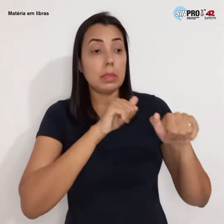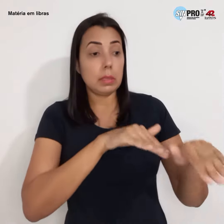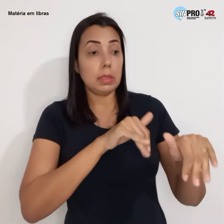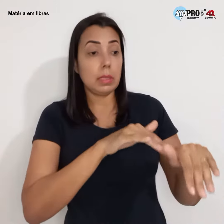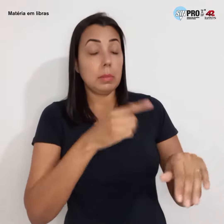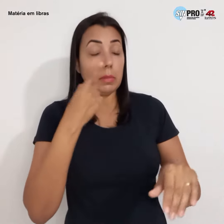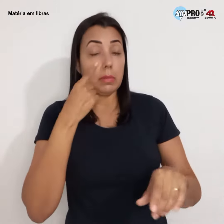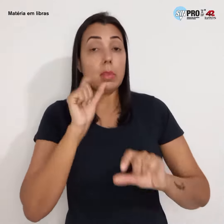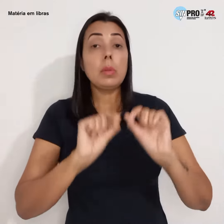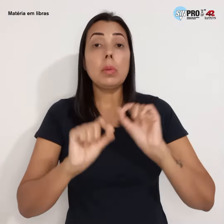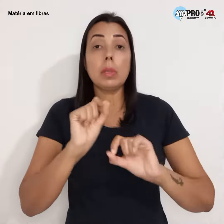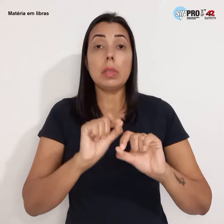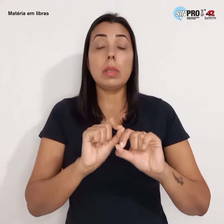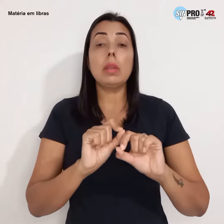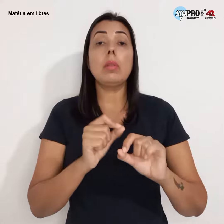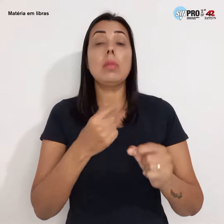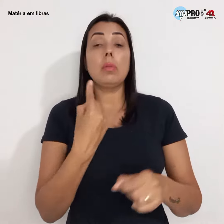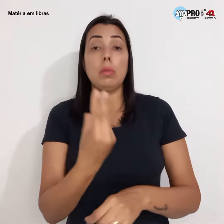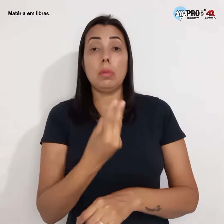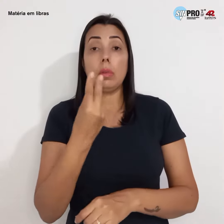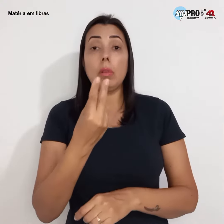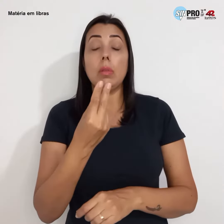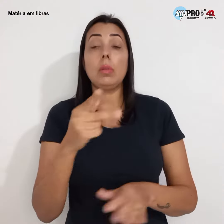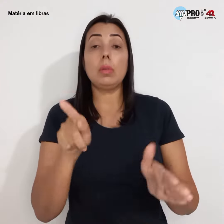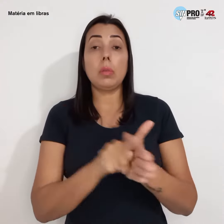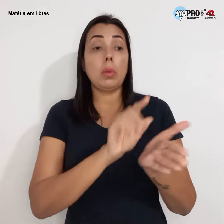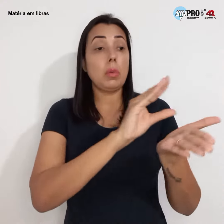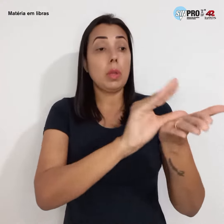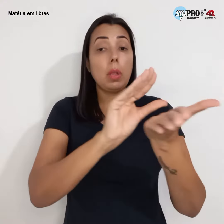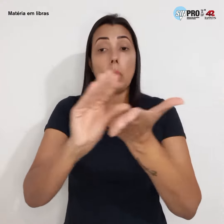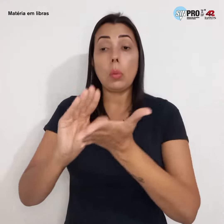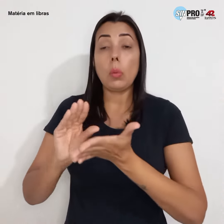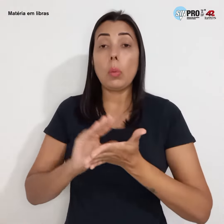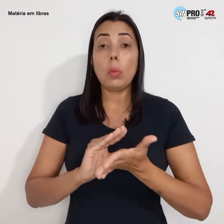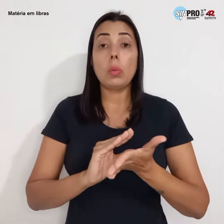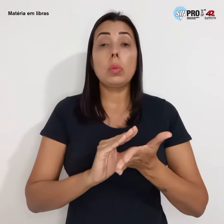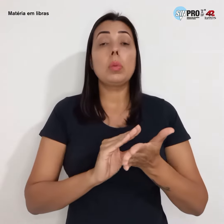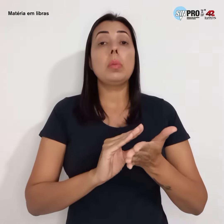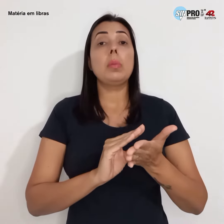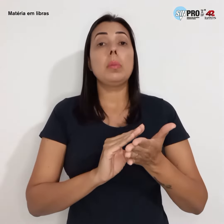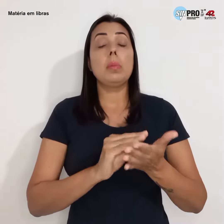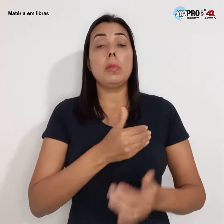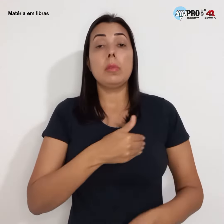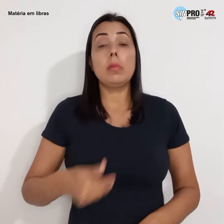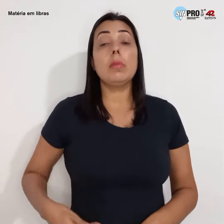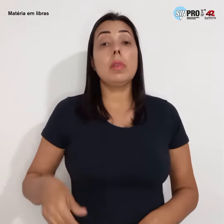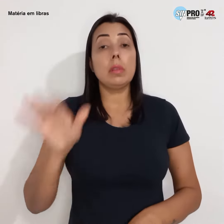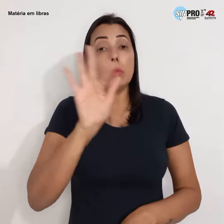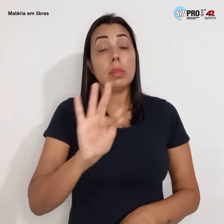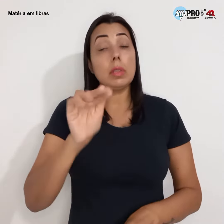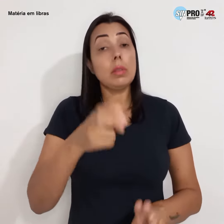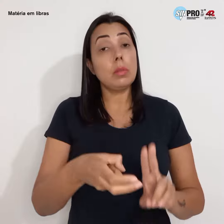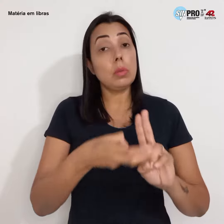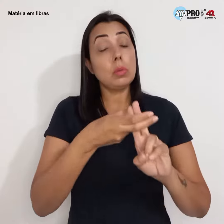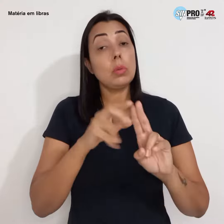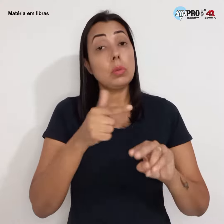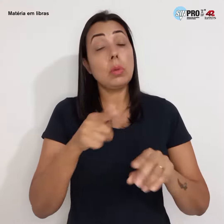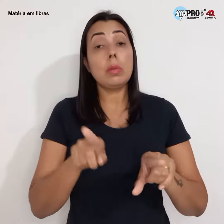setembro, previa que as verbas de custeio viriam dos recursos destinados pela União ao SUS ou do Fundo